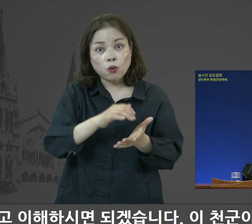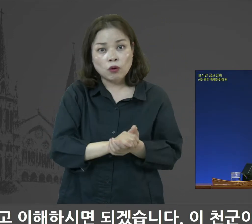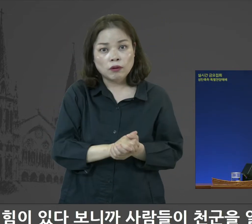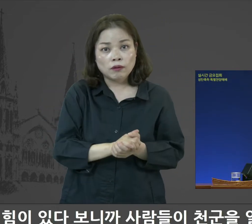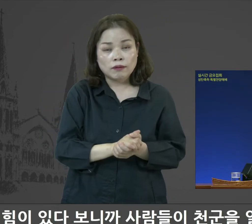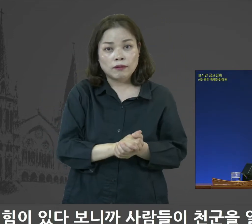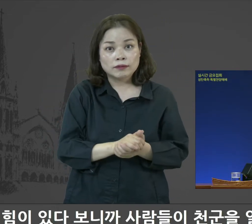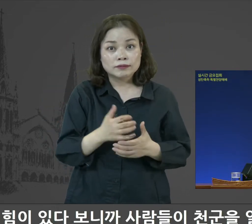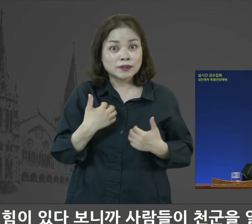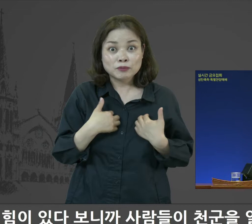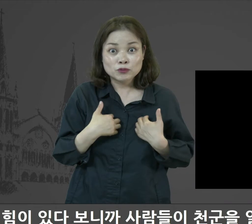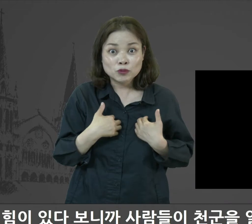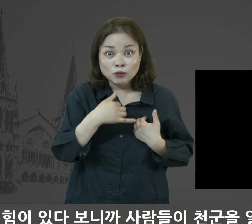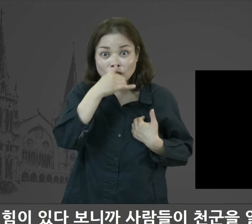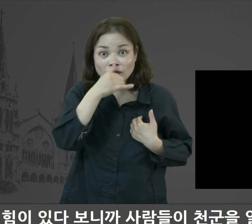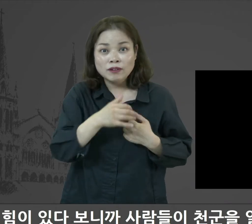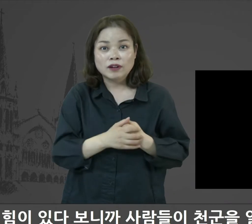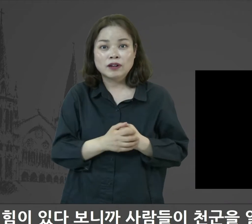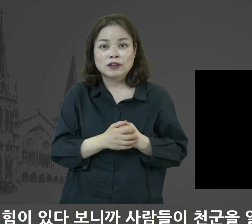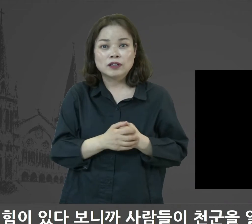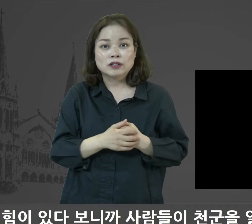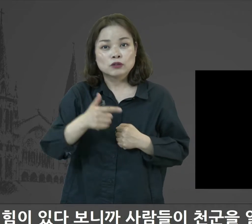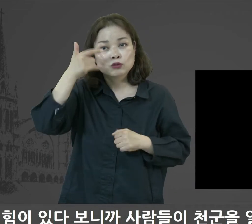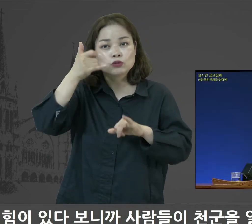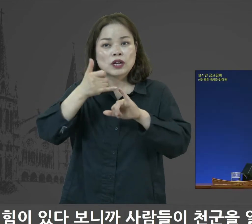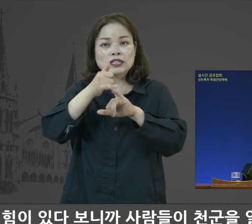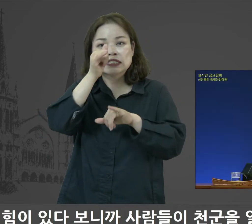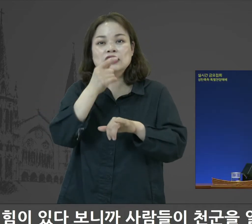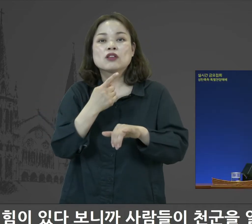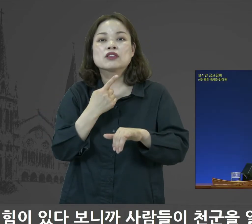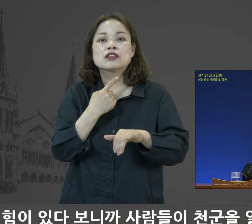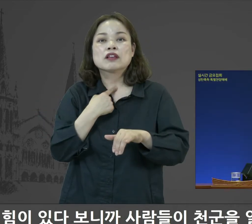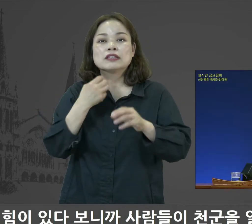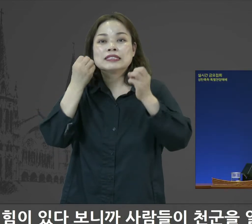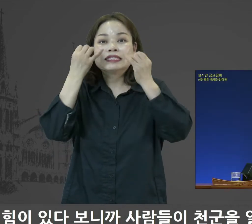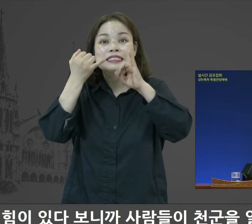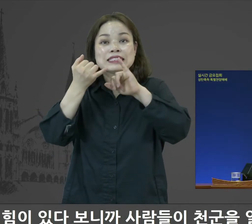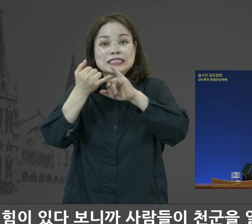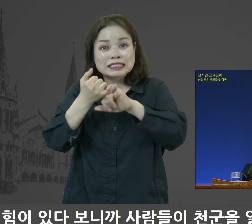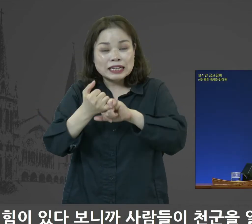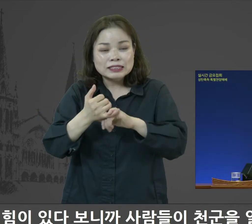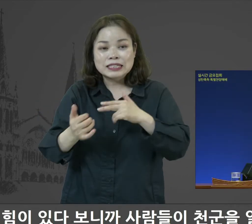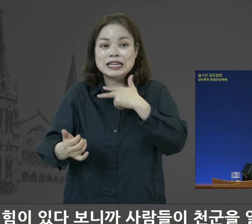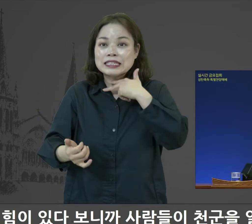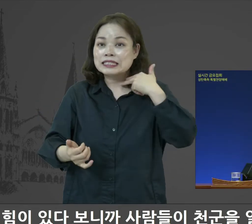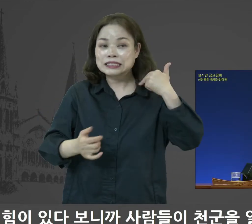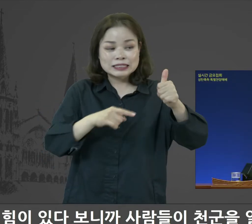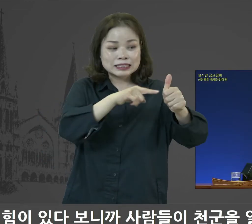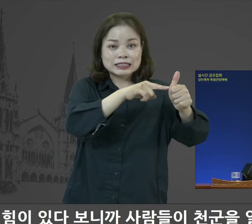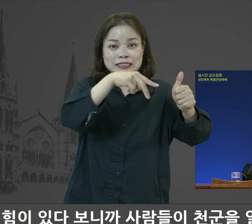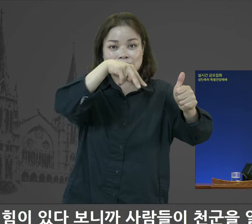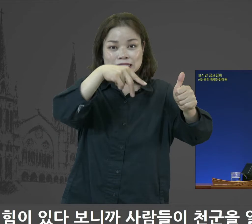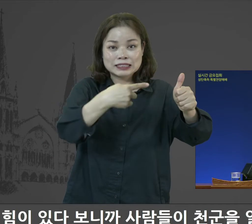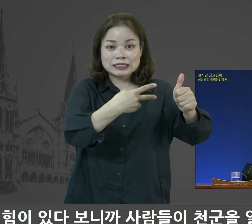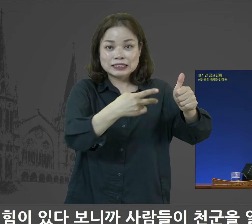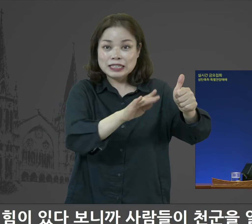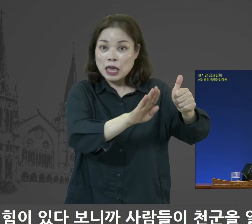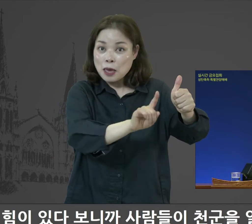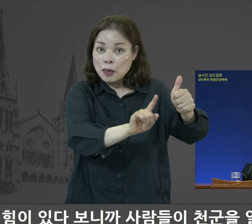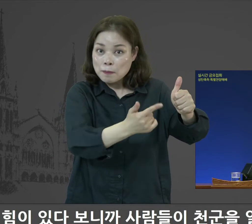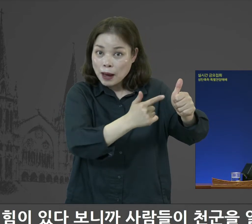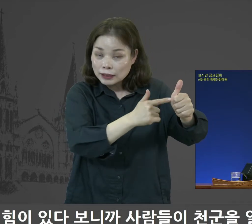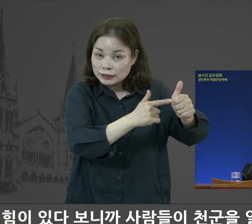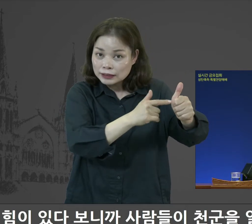흥미로운 기록이죠. 구약에 있었던 이야기를 신약에서 스데반이 설교 중에 구약을 인용할 때